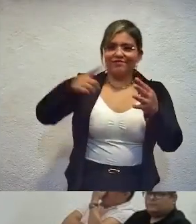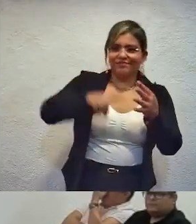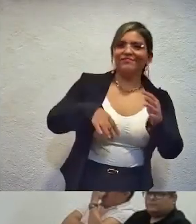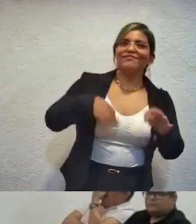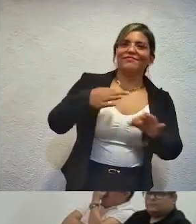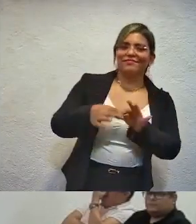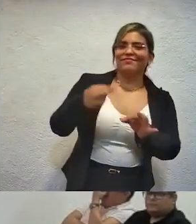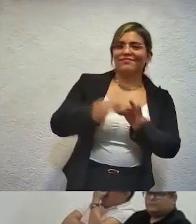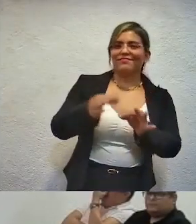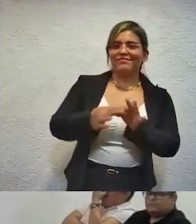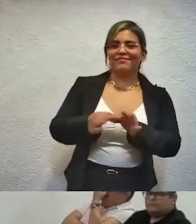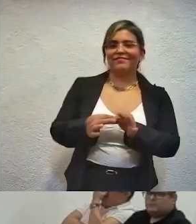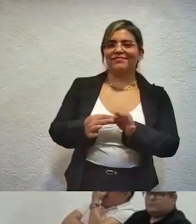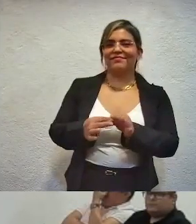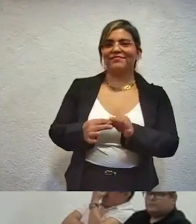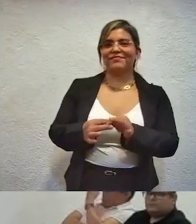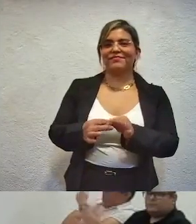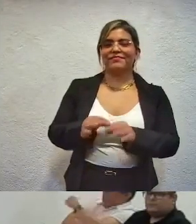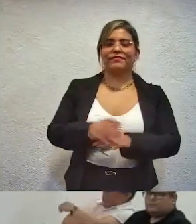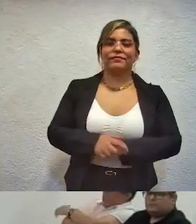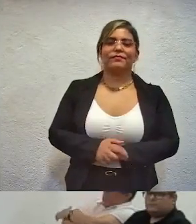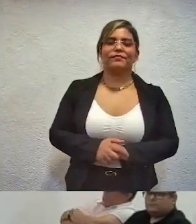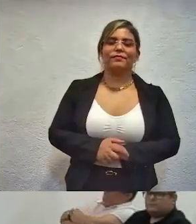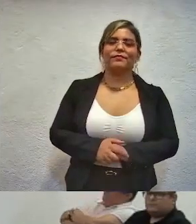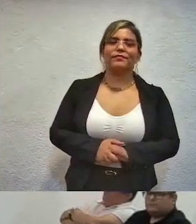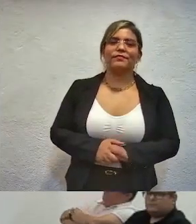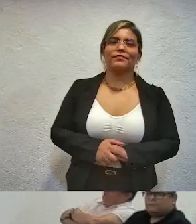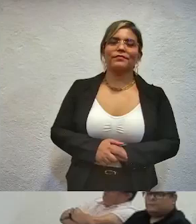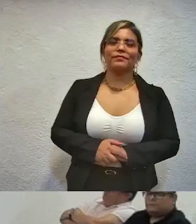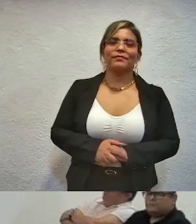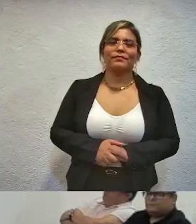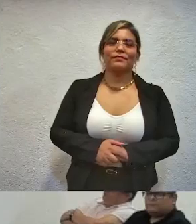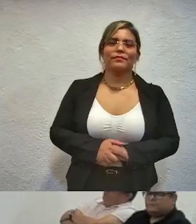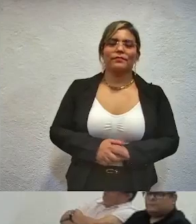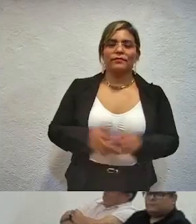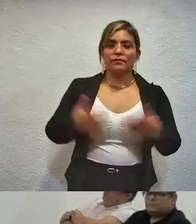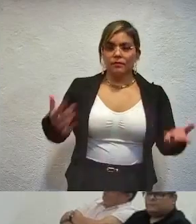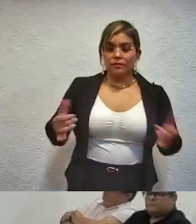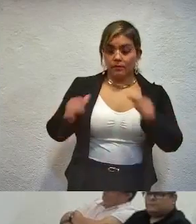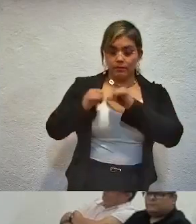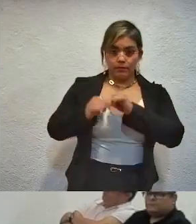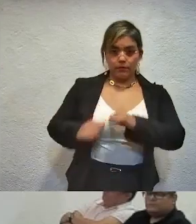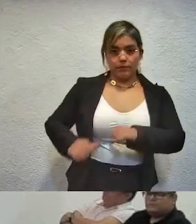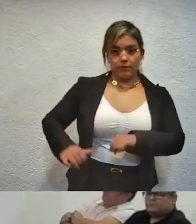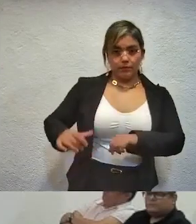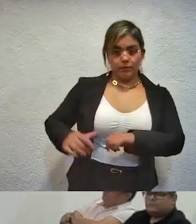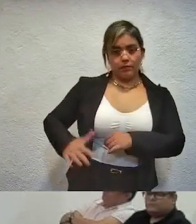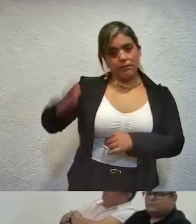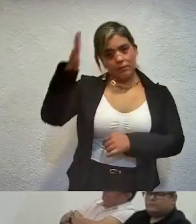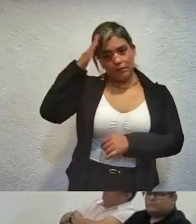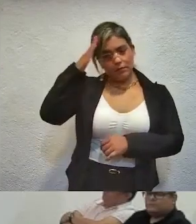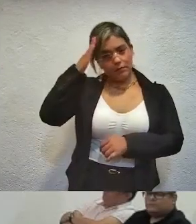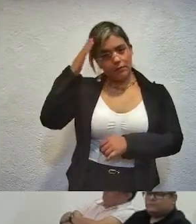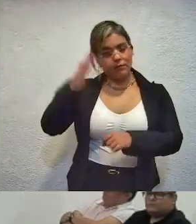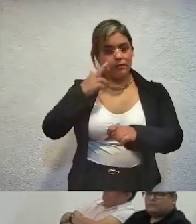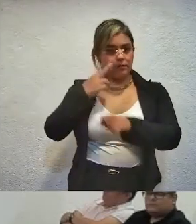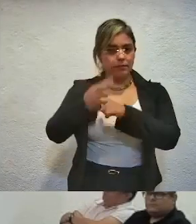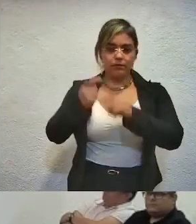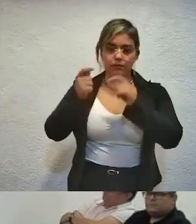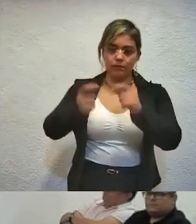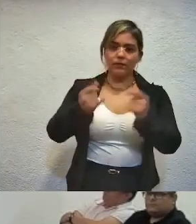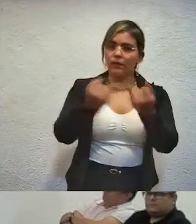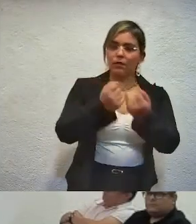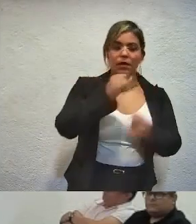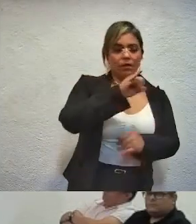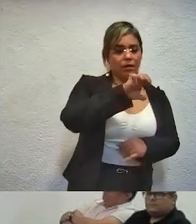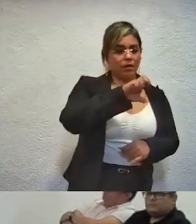sentencia. Remisión de informes. Se tiene que la autoridad responsable y el Instituto Electoral informaron dentro del